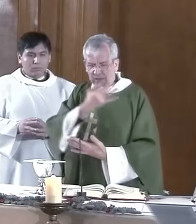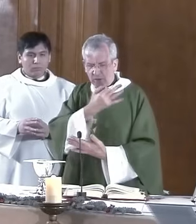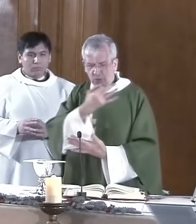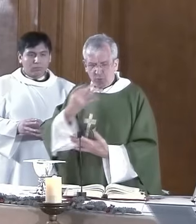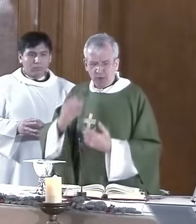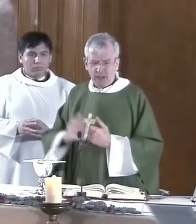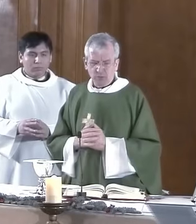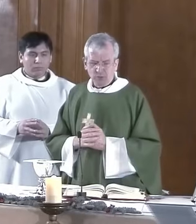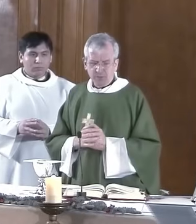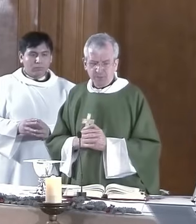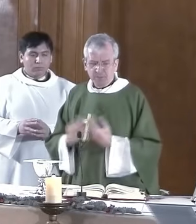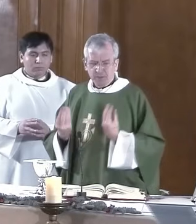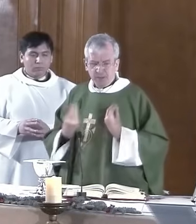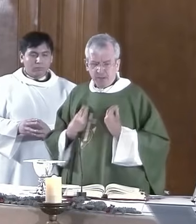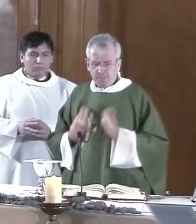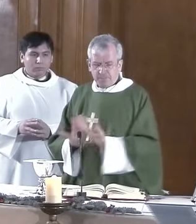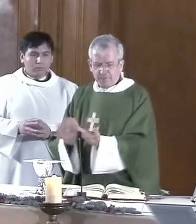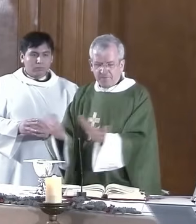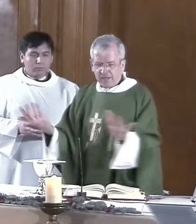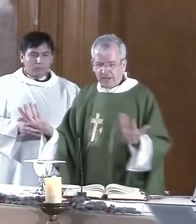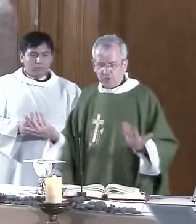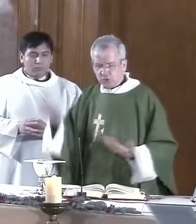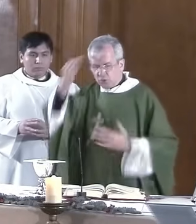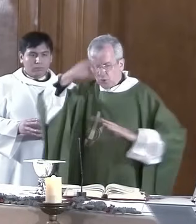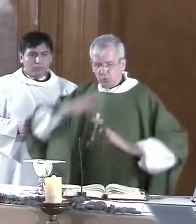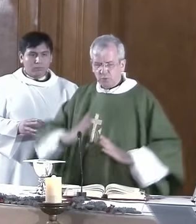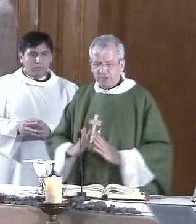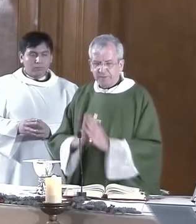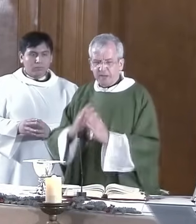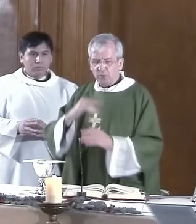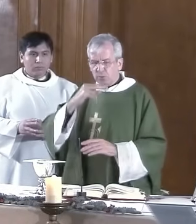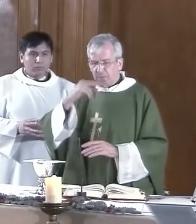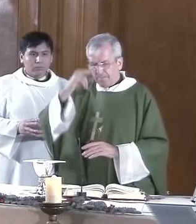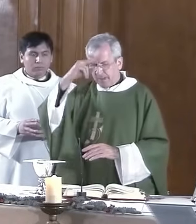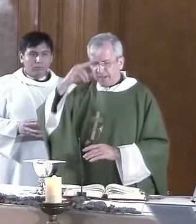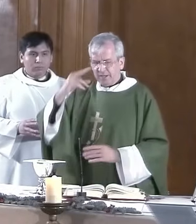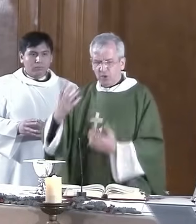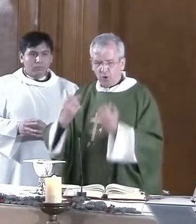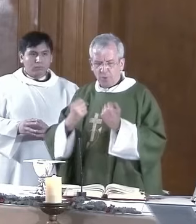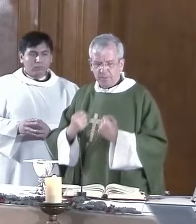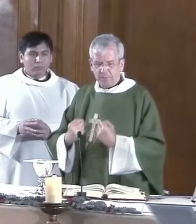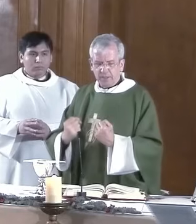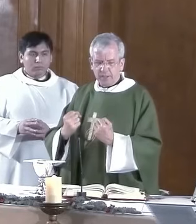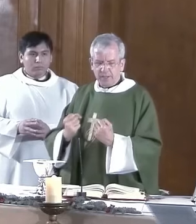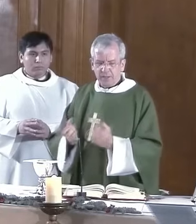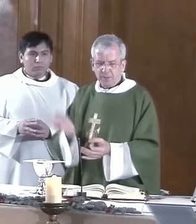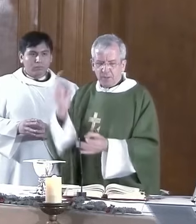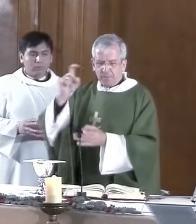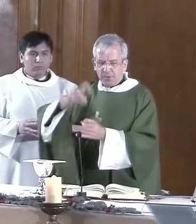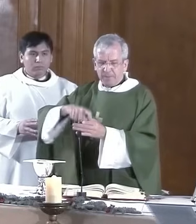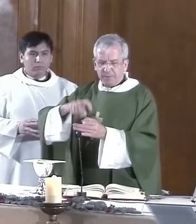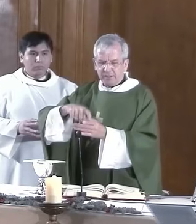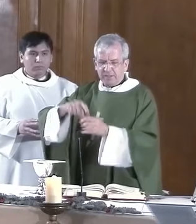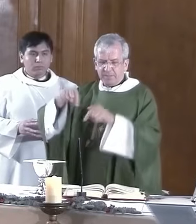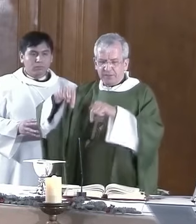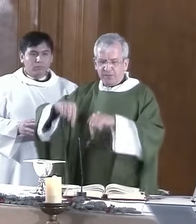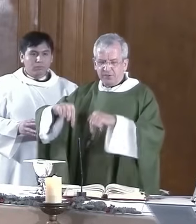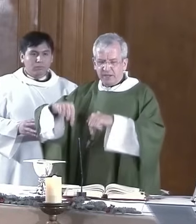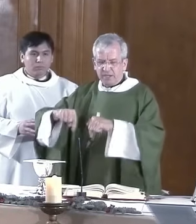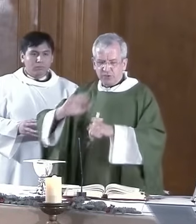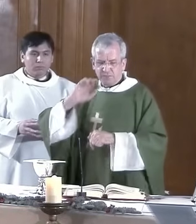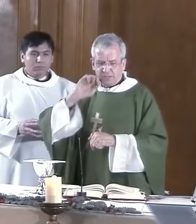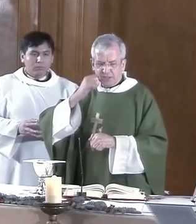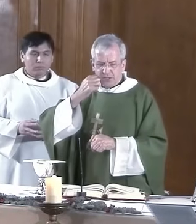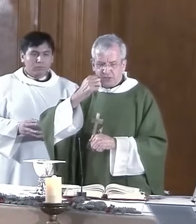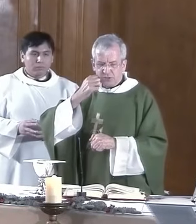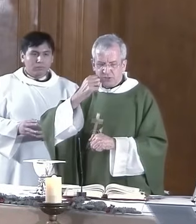sangre comulgamos. Vivifícanos con tu Espíritu, Padre omnipotente, por la participación en